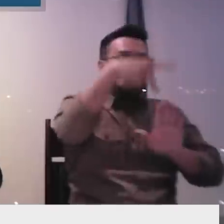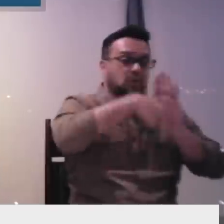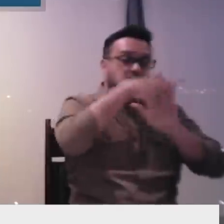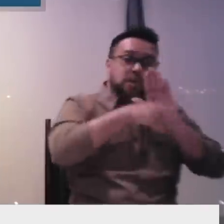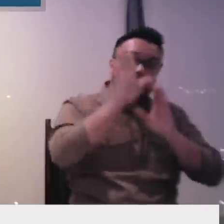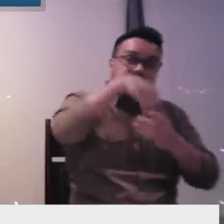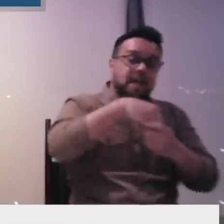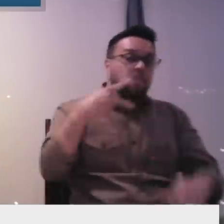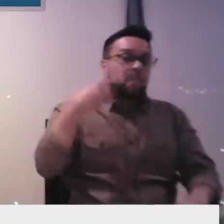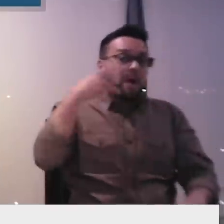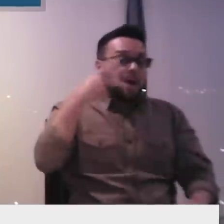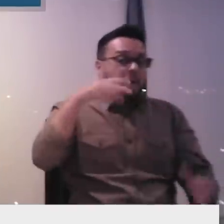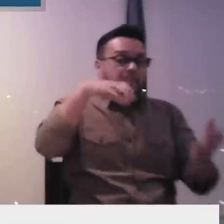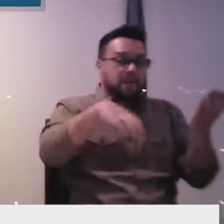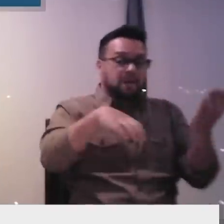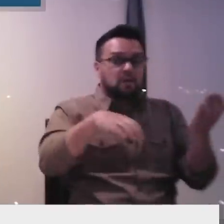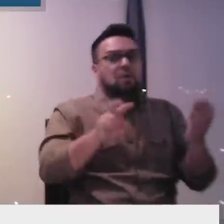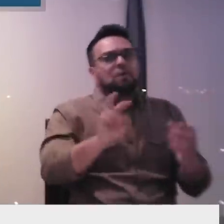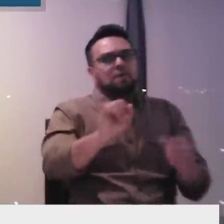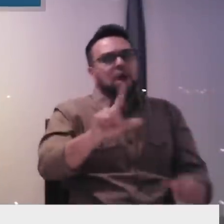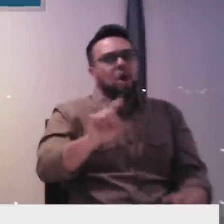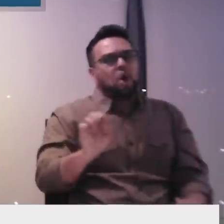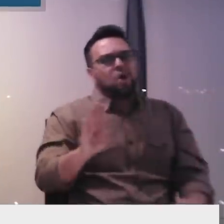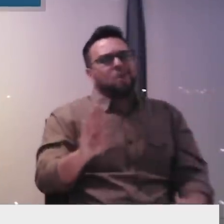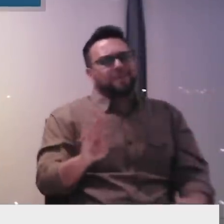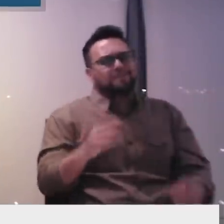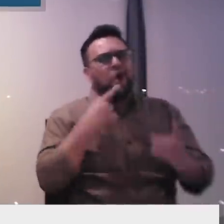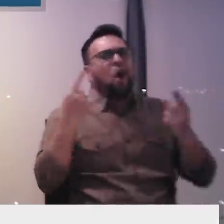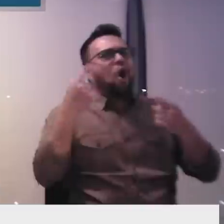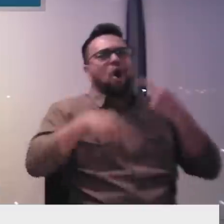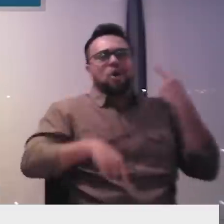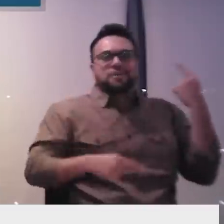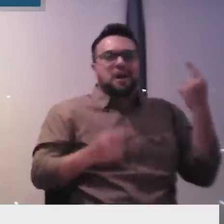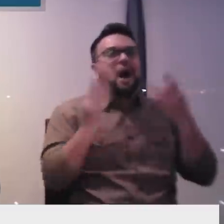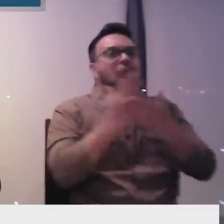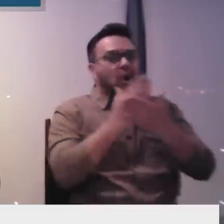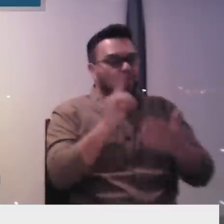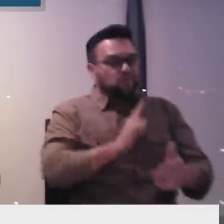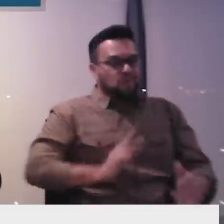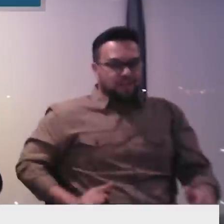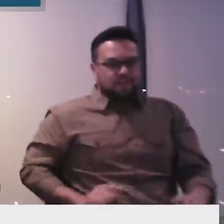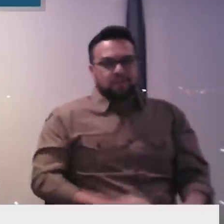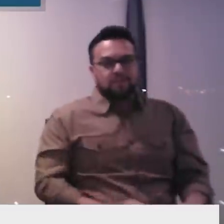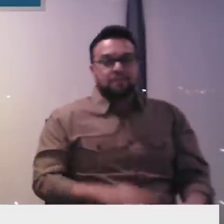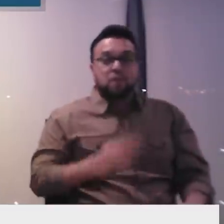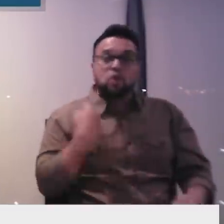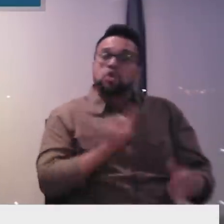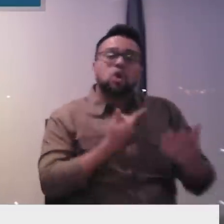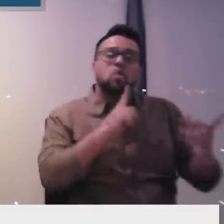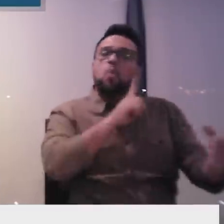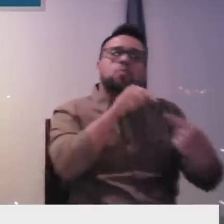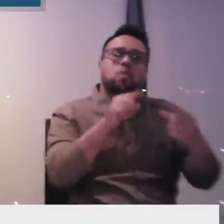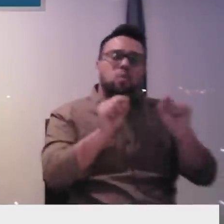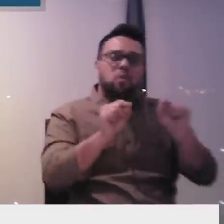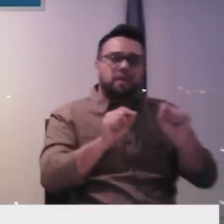parlamento, o contrário, vai ter o lobby de muitos governadores. O que nós queremos com esse projeto? Cumprir, né,